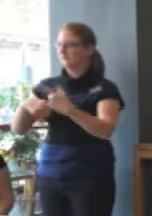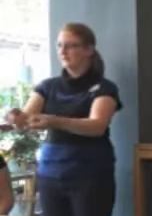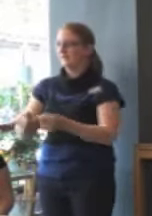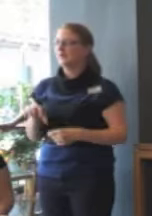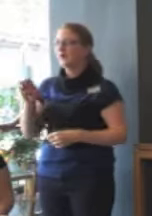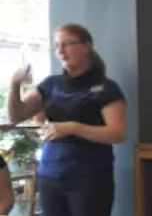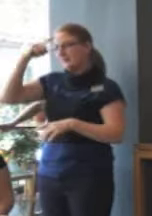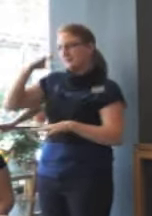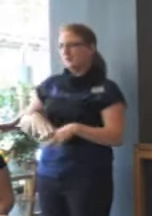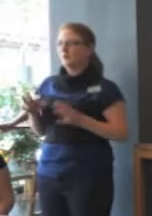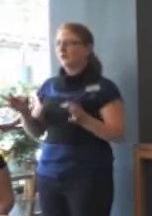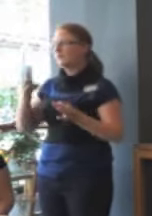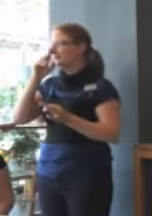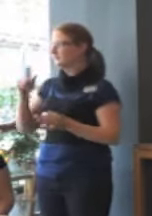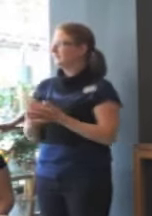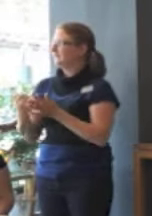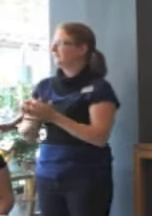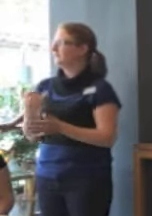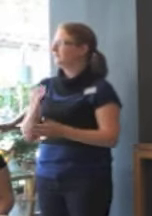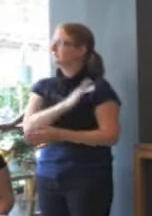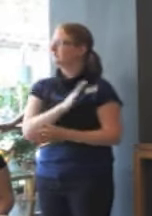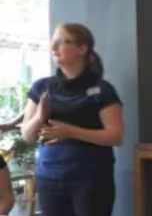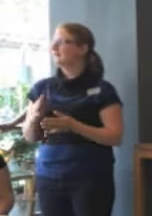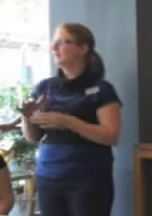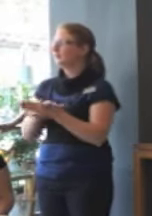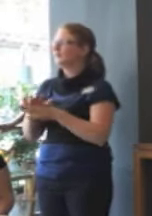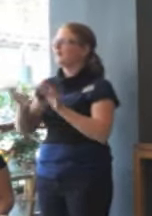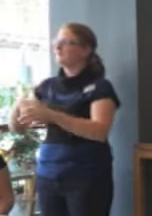ut på de olika områden du har varit verksam.